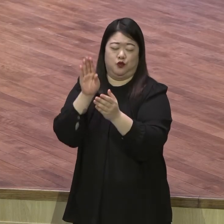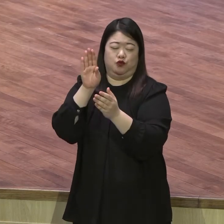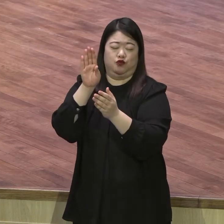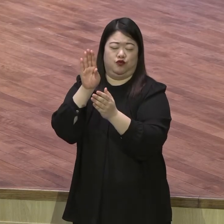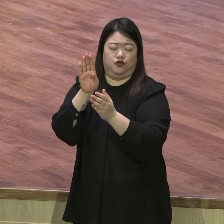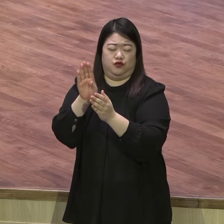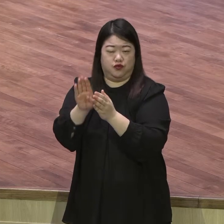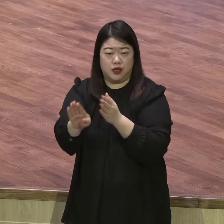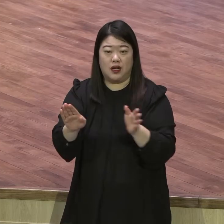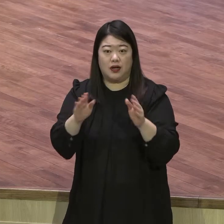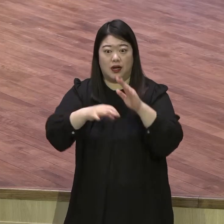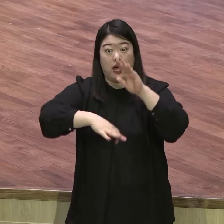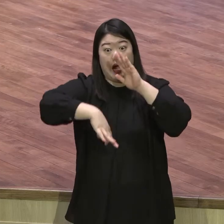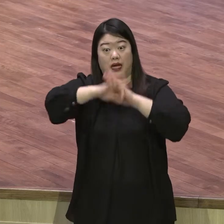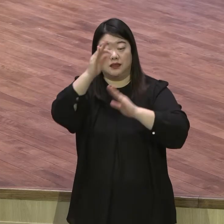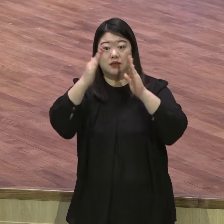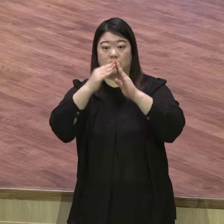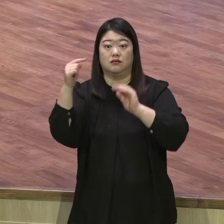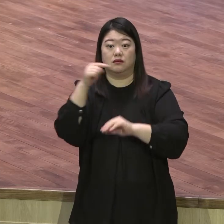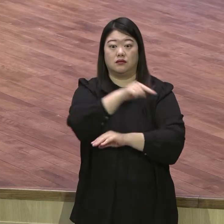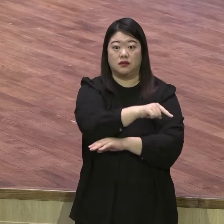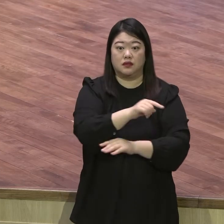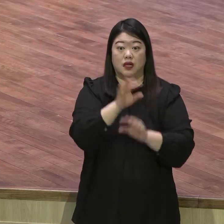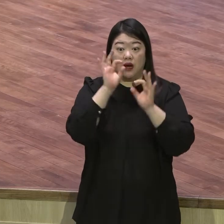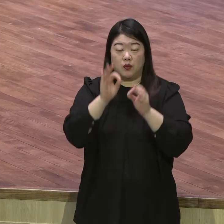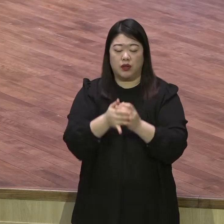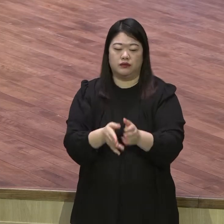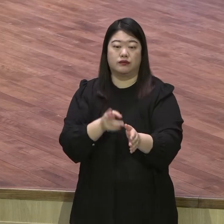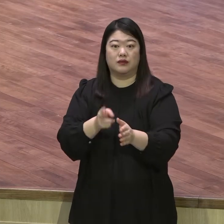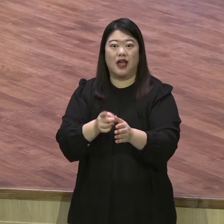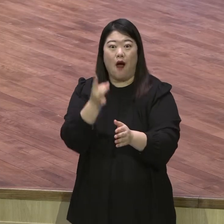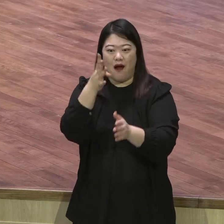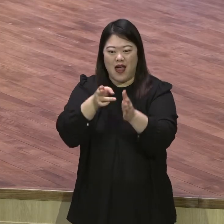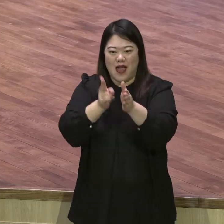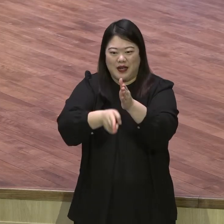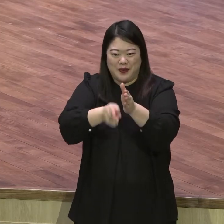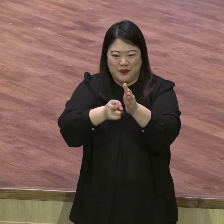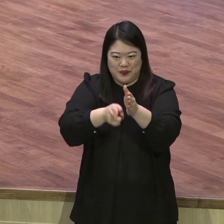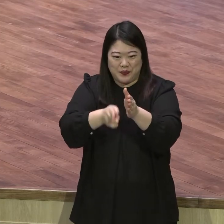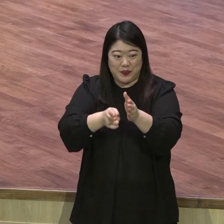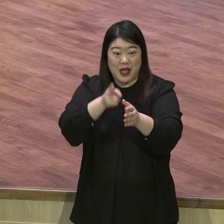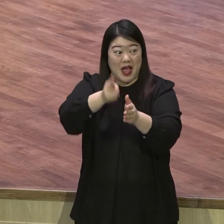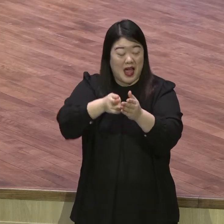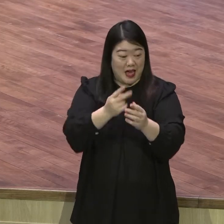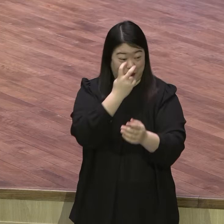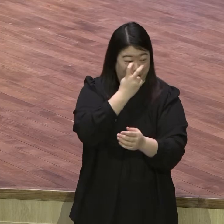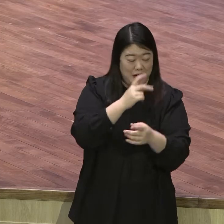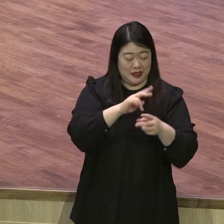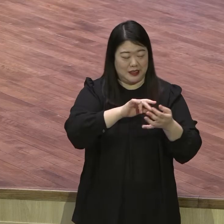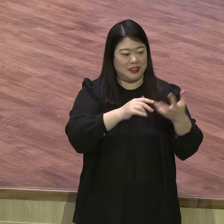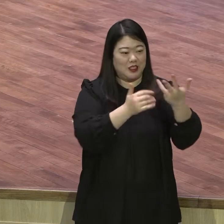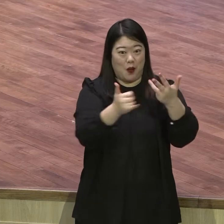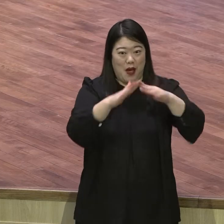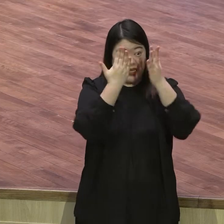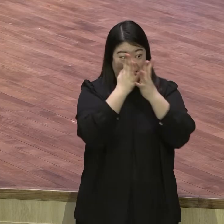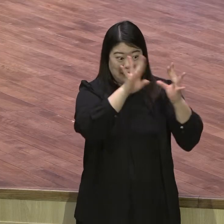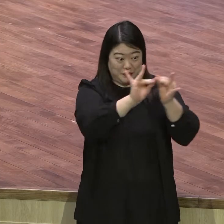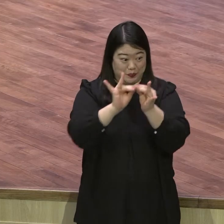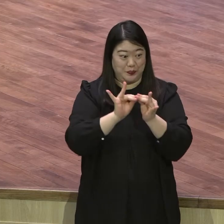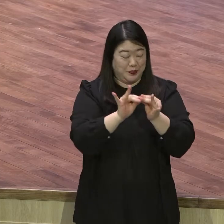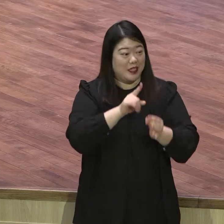순찰하는데 보니 철도보초 나가는 놈 한 놈도 없어. 그러니까 전부 다 영창. 8명 다